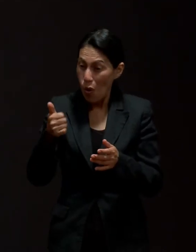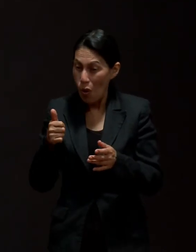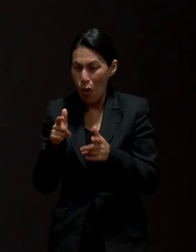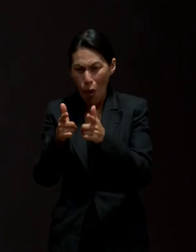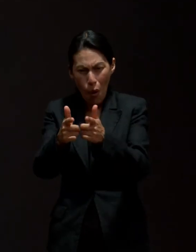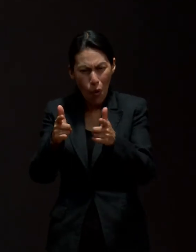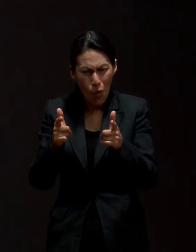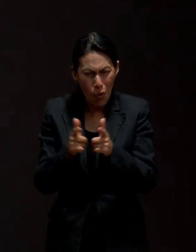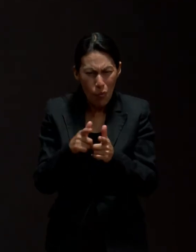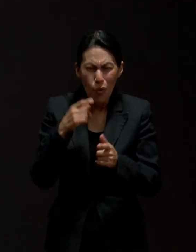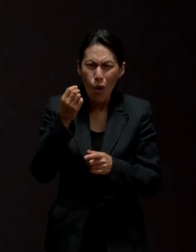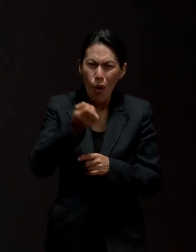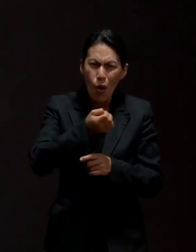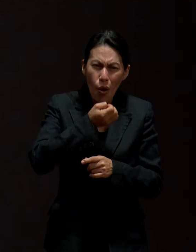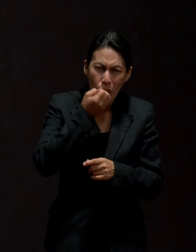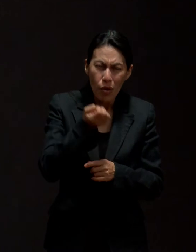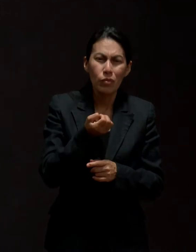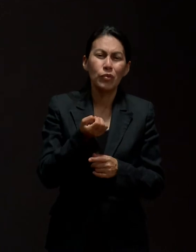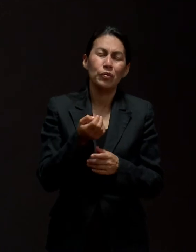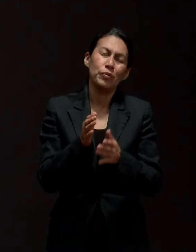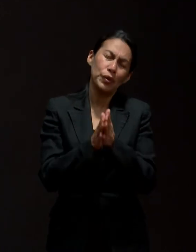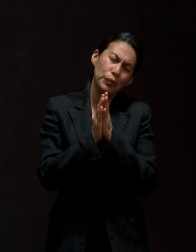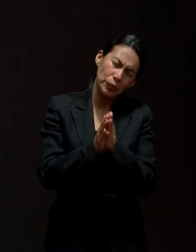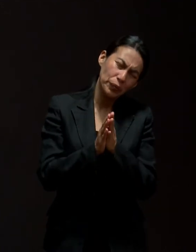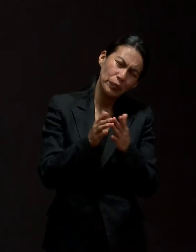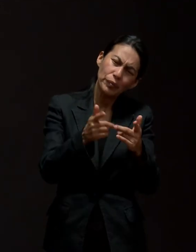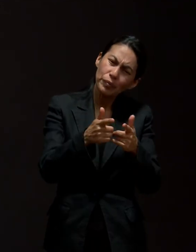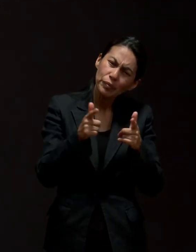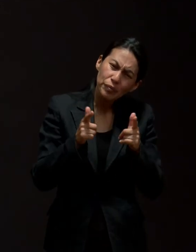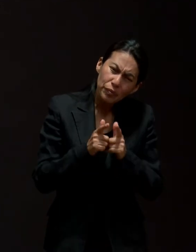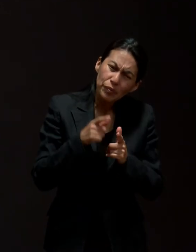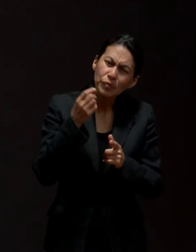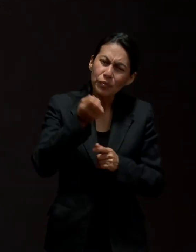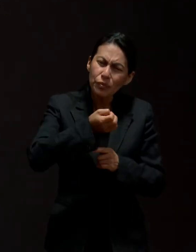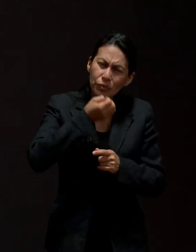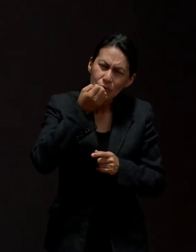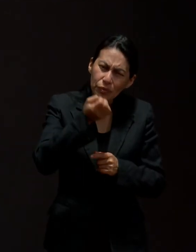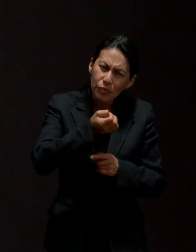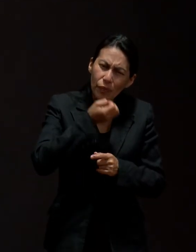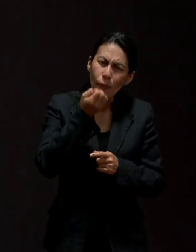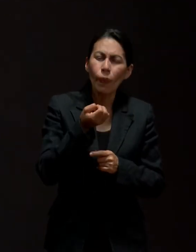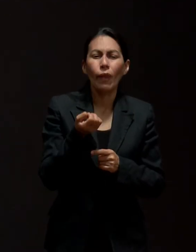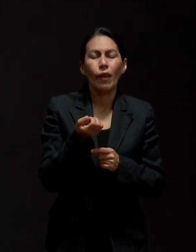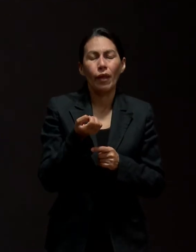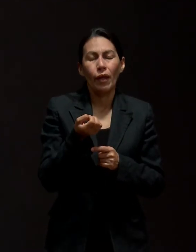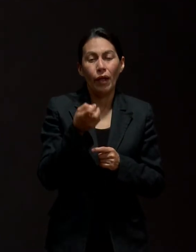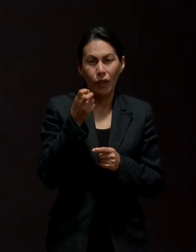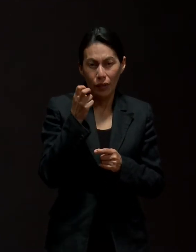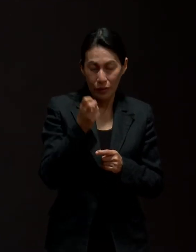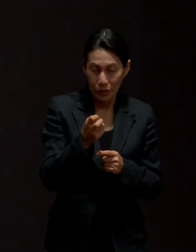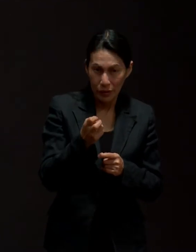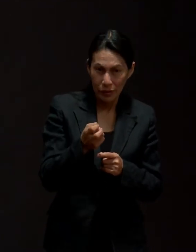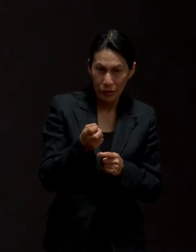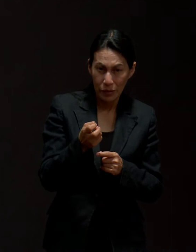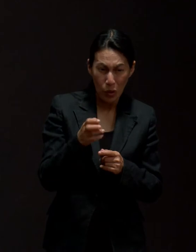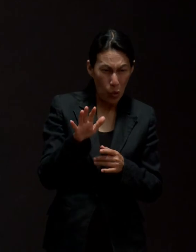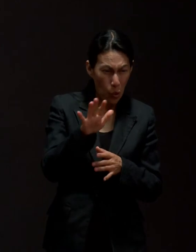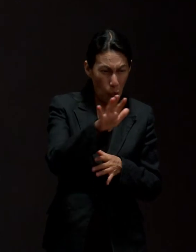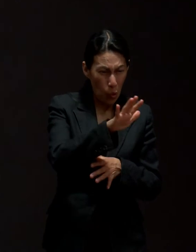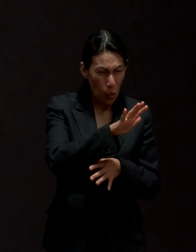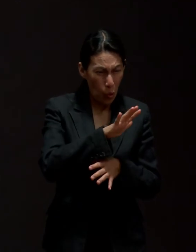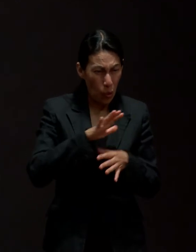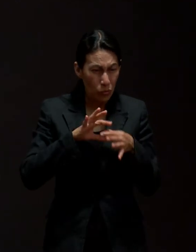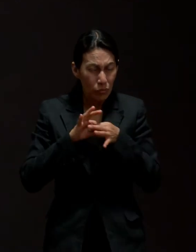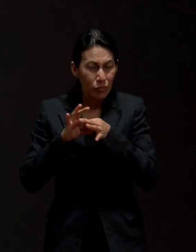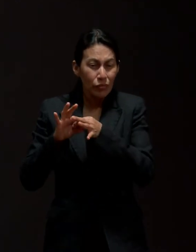La cadena va ampliándose. Ahora, si oramos por los grupos, entre sí nos han pedido, oren por este grupo, oren por este otro